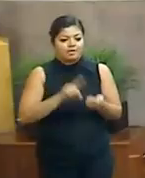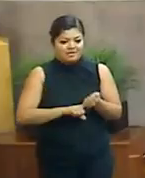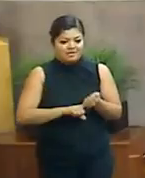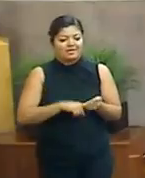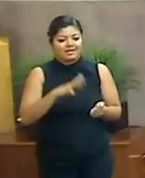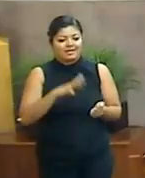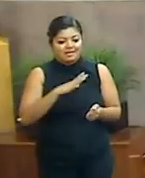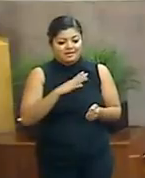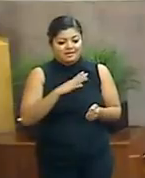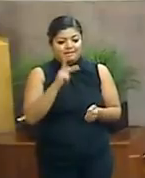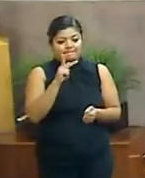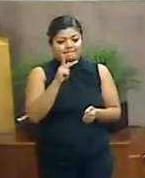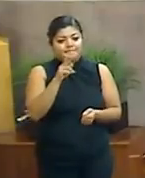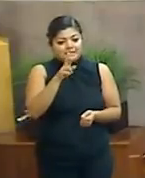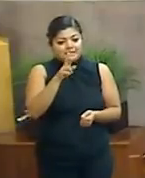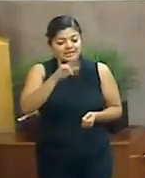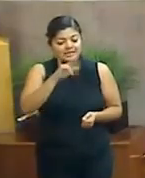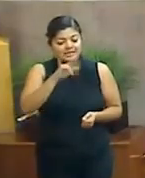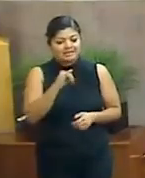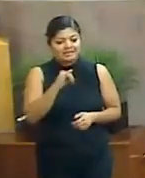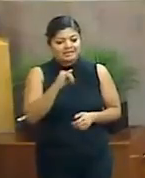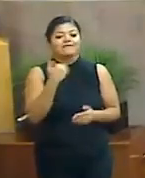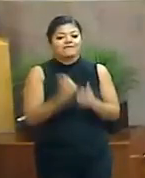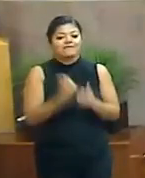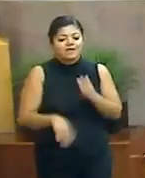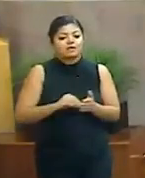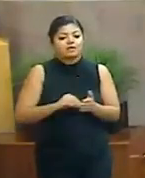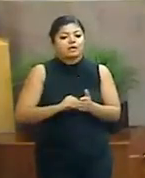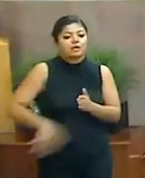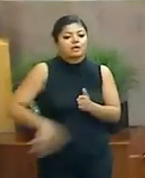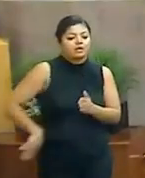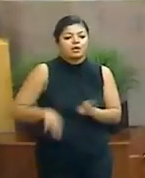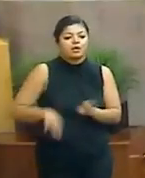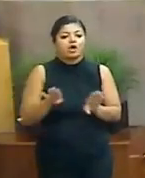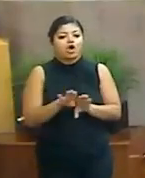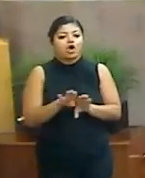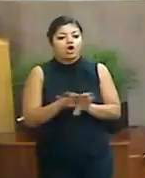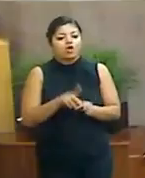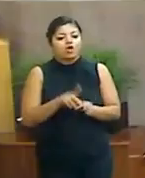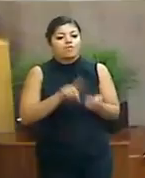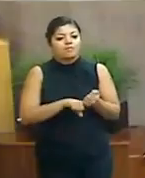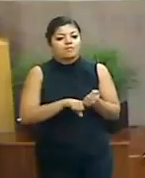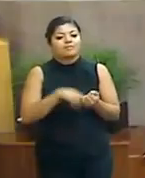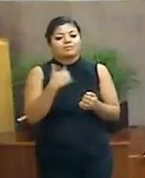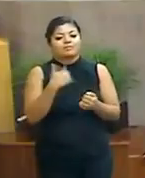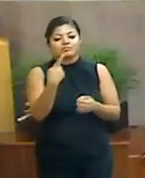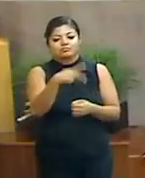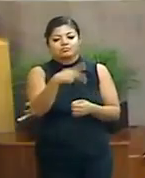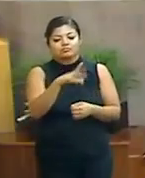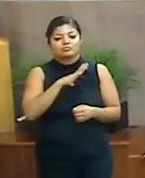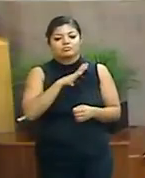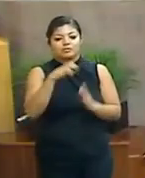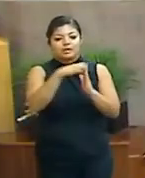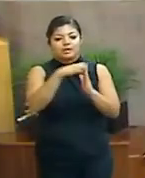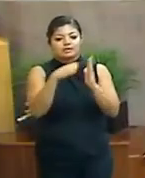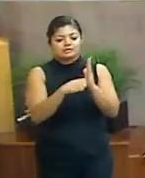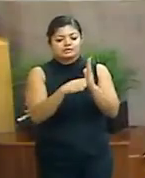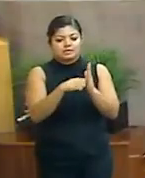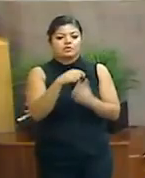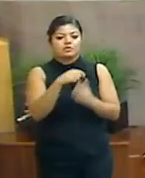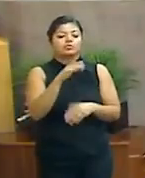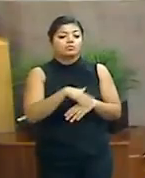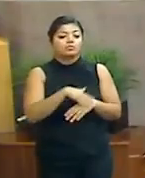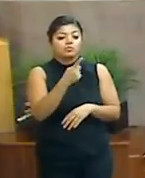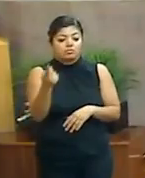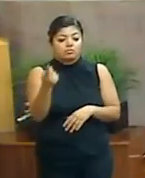cuenta que el partido revolucionario institucional emitió llevar a cabo un proceso interno conforme a sus estatutos ello pues comprarle a lo que afirmó y